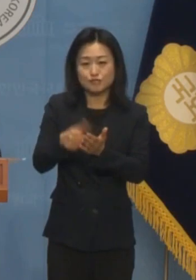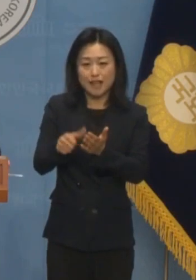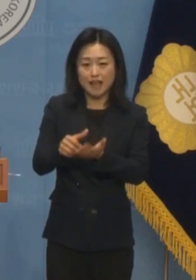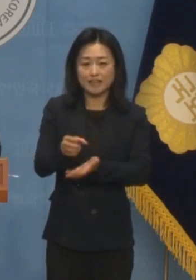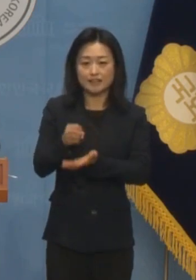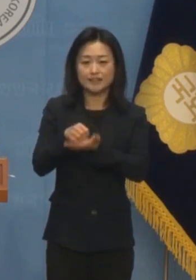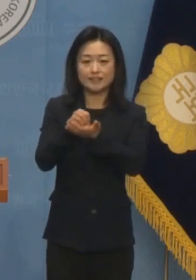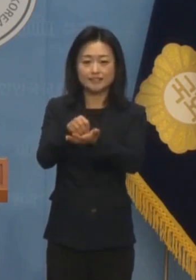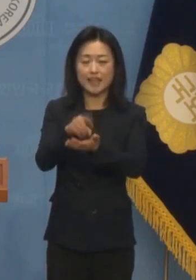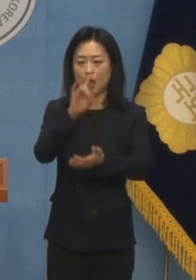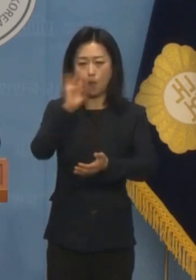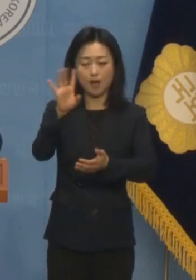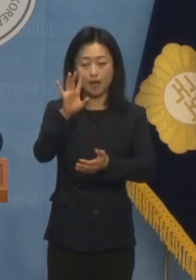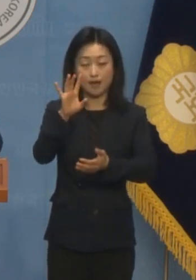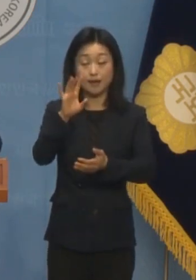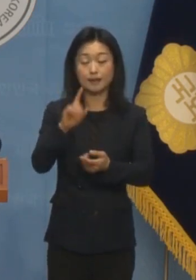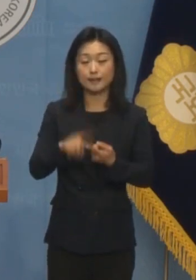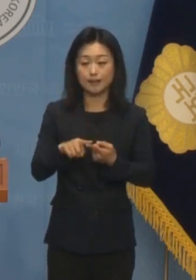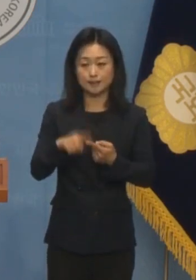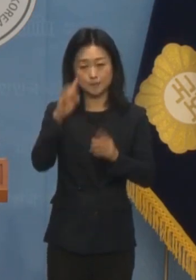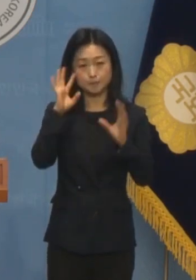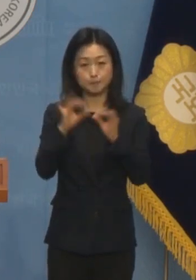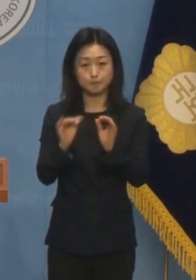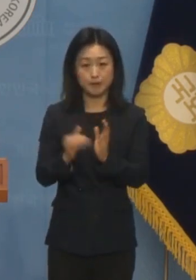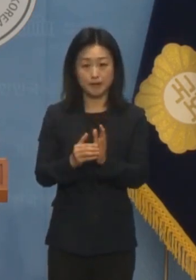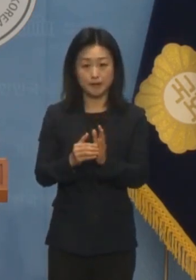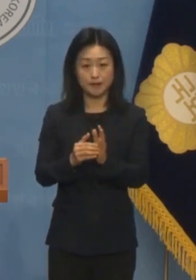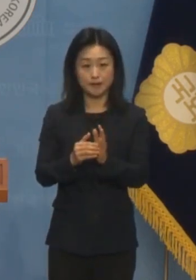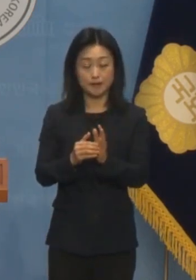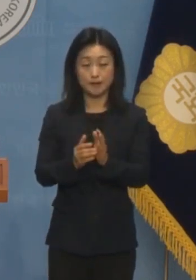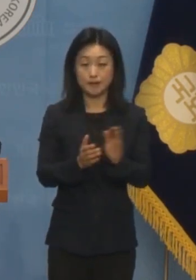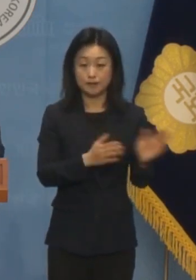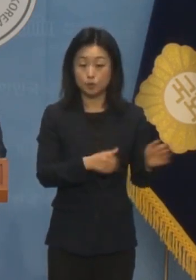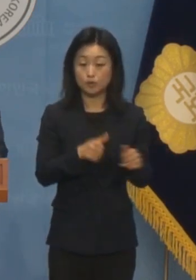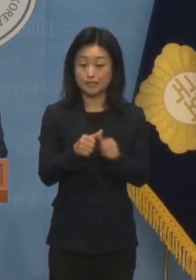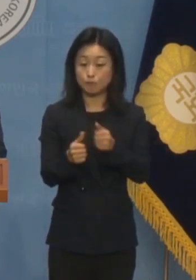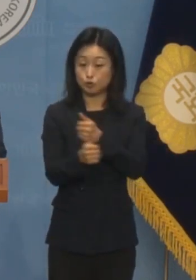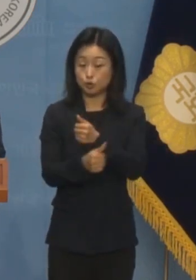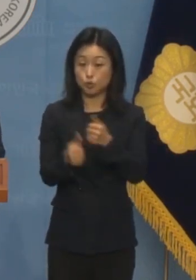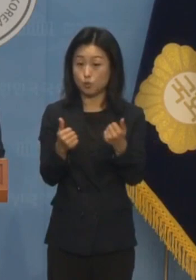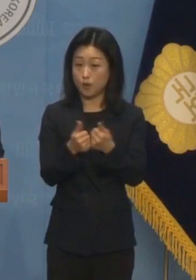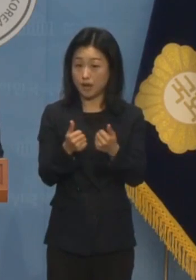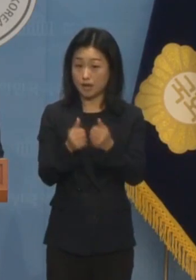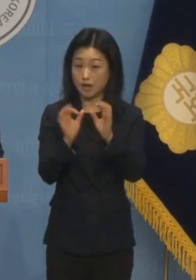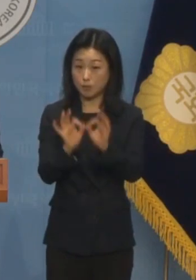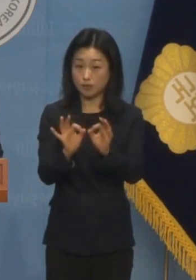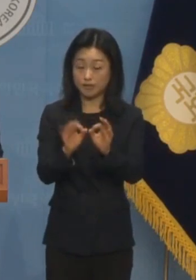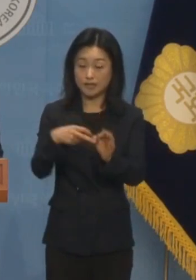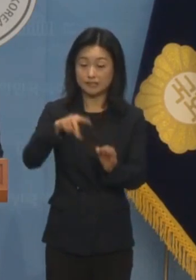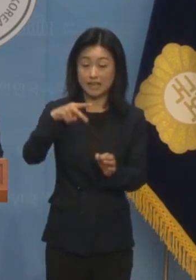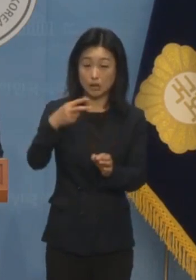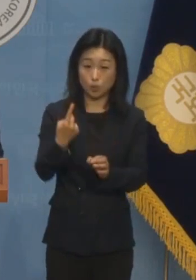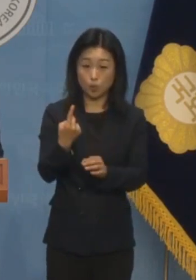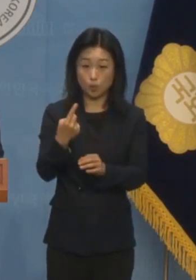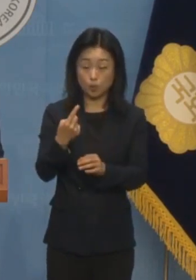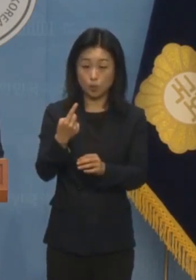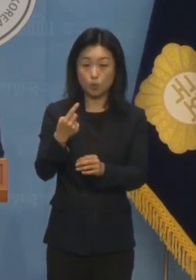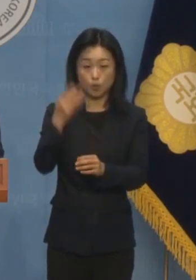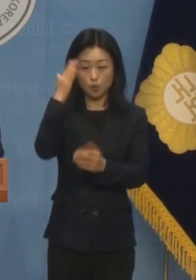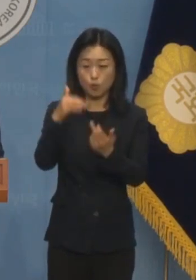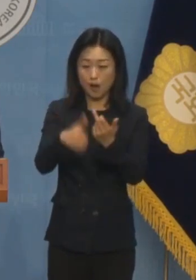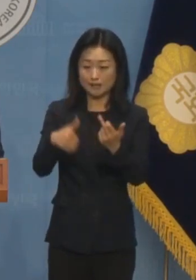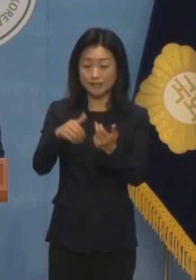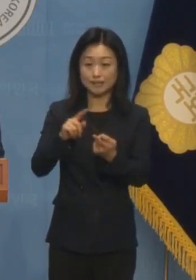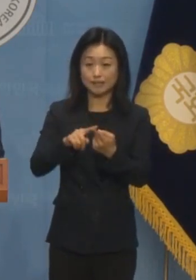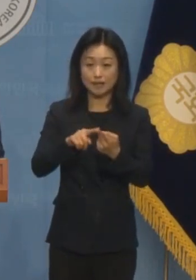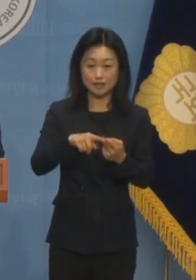왔었습니다 특히 지난 6월 유네스코 자문 기구인 이코모스는 사도 광산의 세계유산 등제대